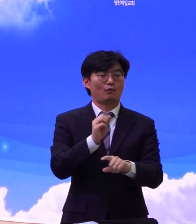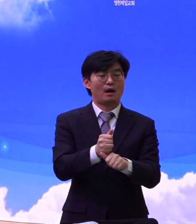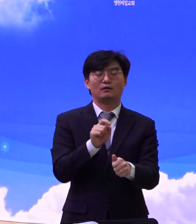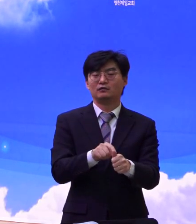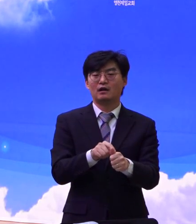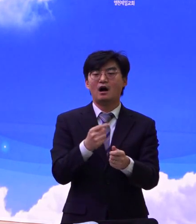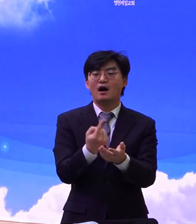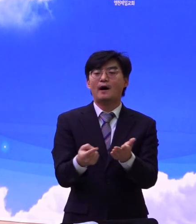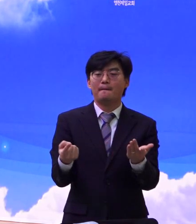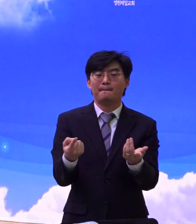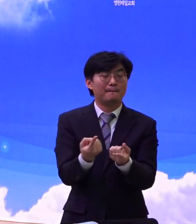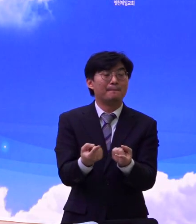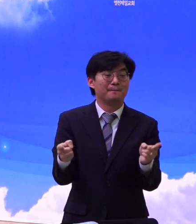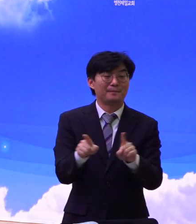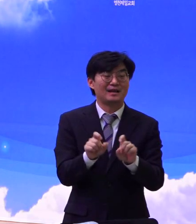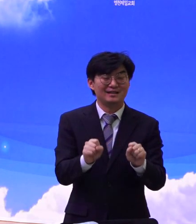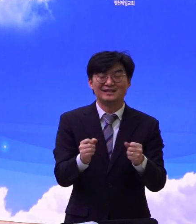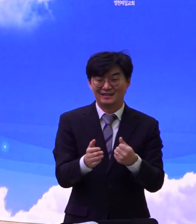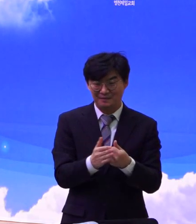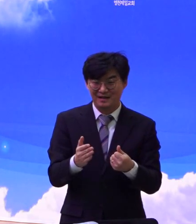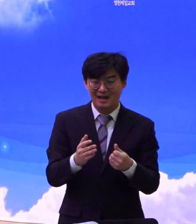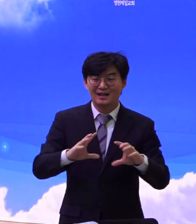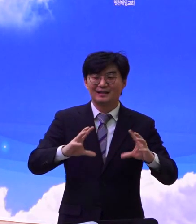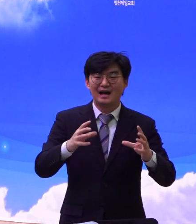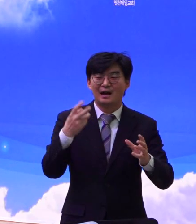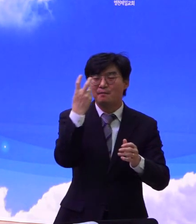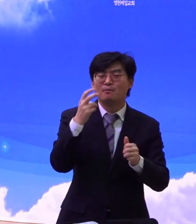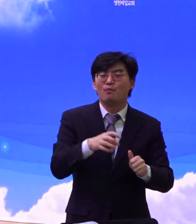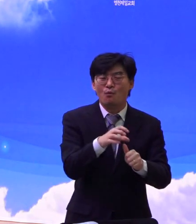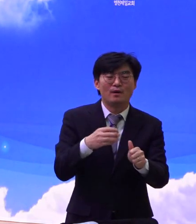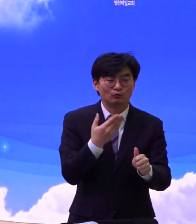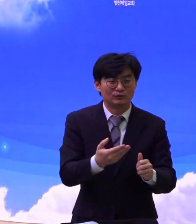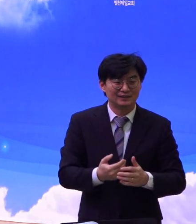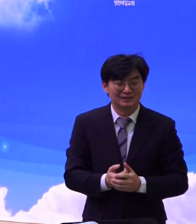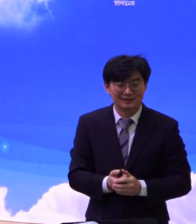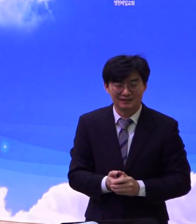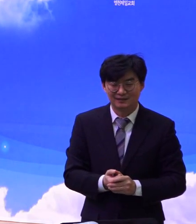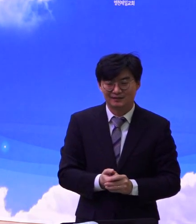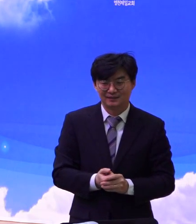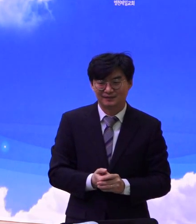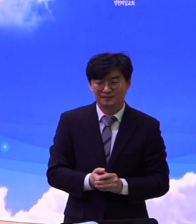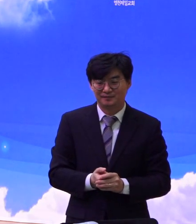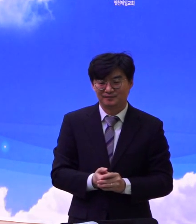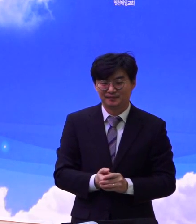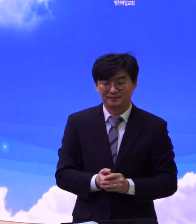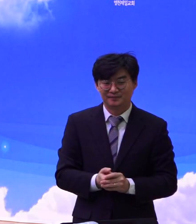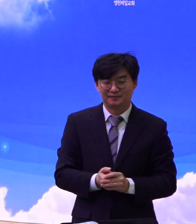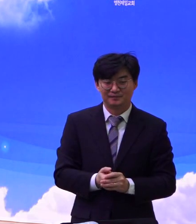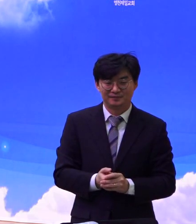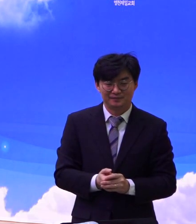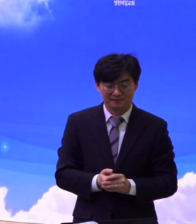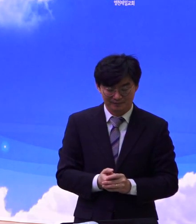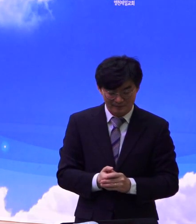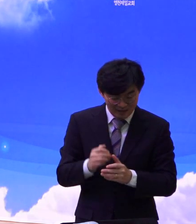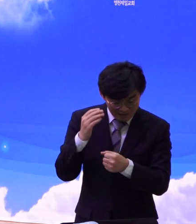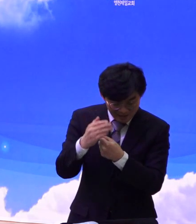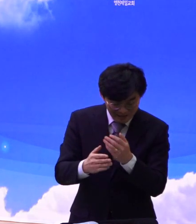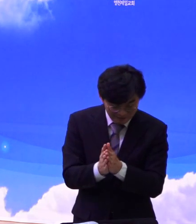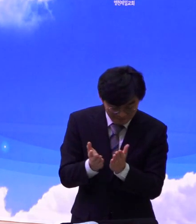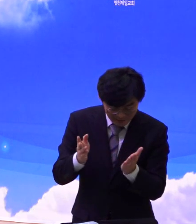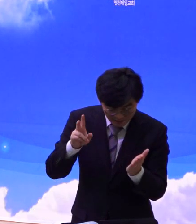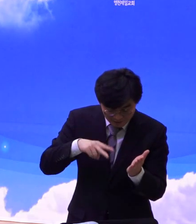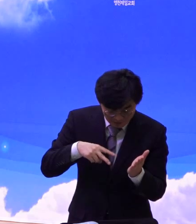때문이다 라고 오늘 성경에서 말씀하고 있습니다. 물론 그 이전에는 우리가 성경 이렇게 계속 5절부터 4절, 5절,